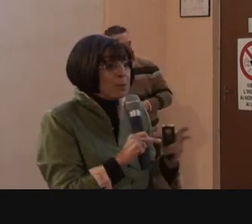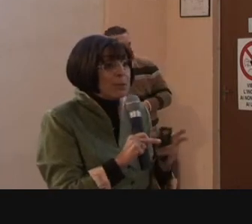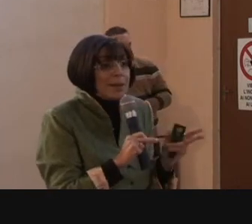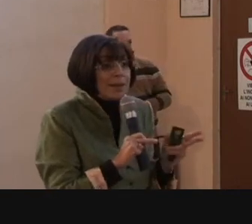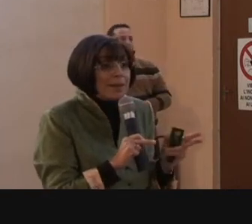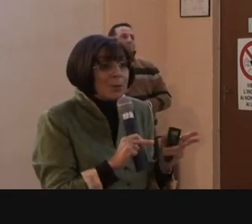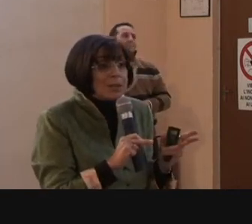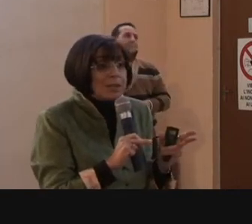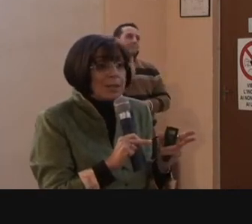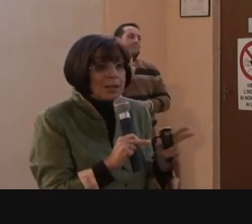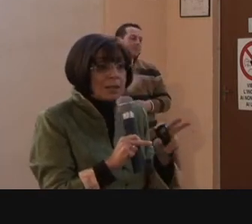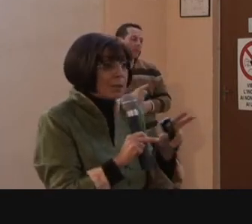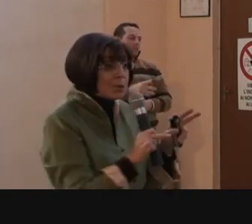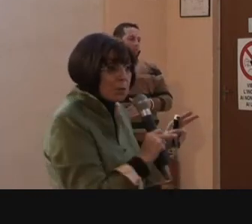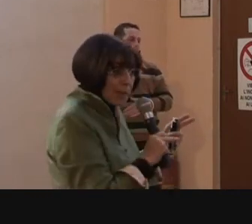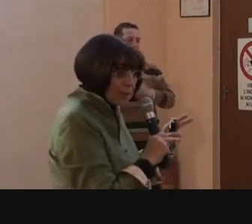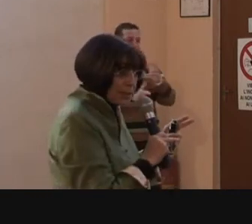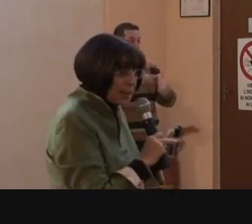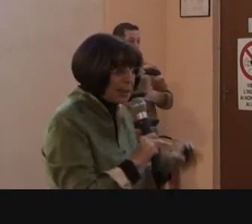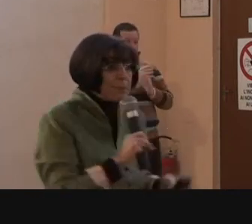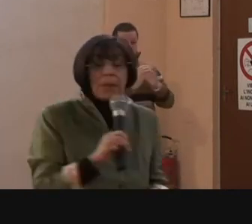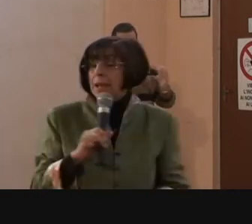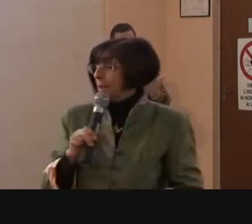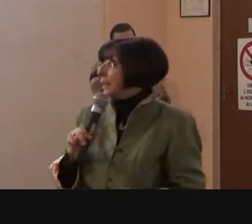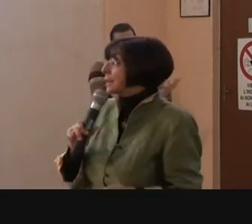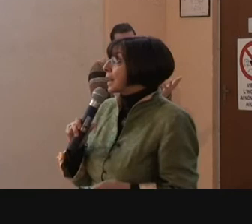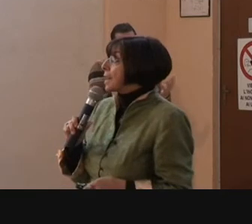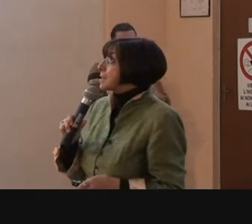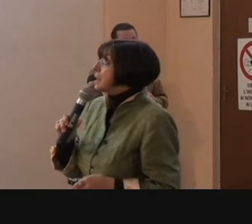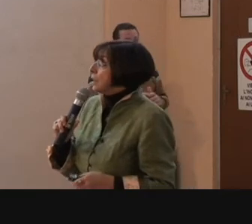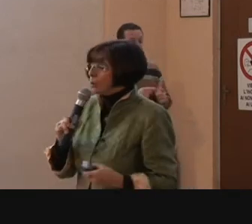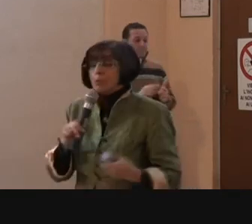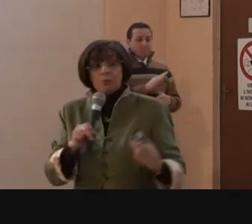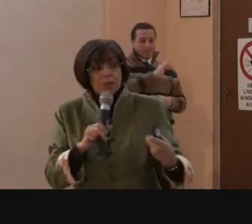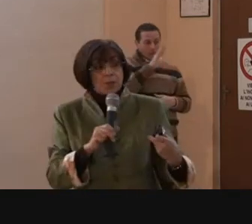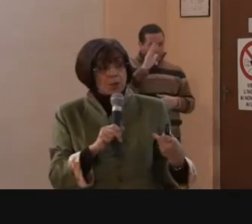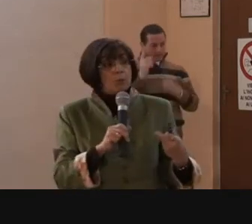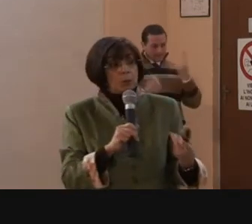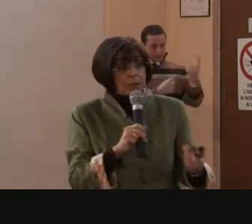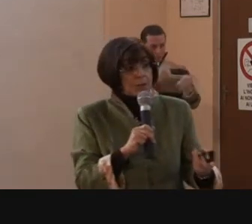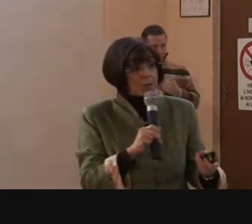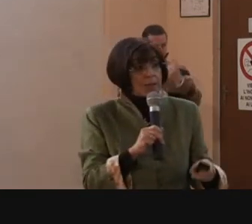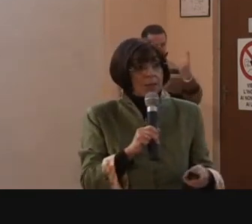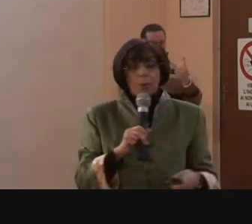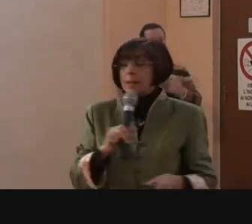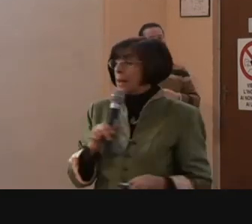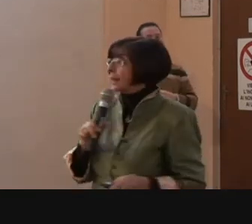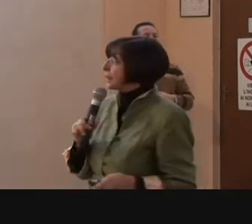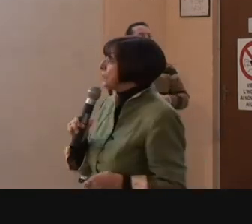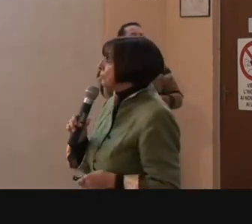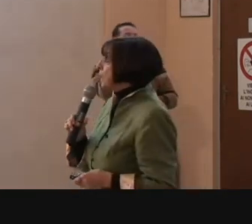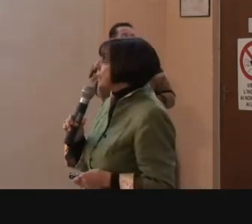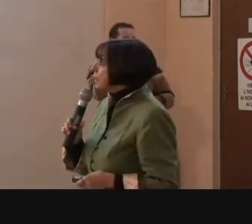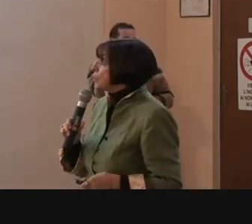io sappia parlare la lingua dei segni, questo è fare la bene. In altri casi, invece, c'è un utilizzo della lingua